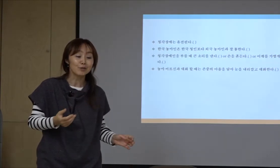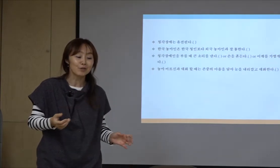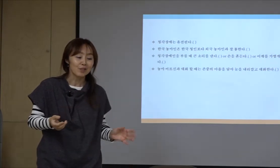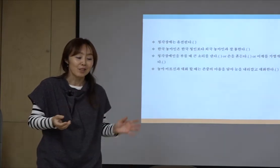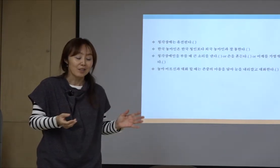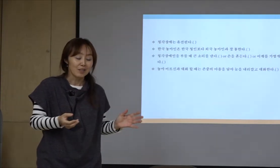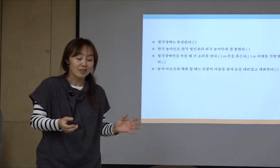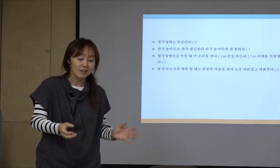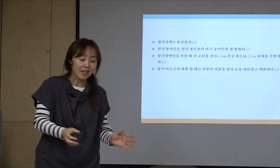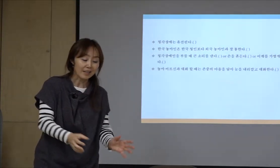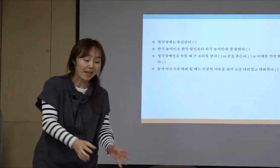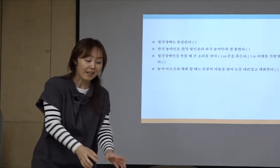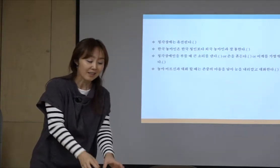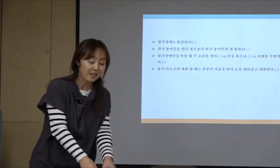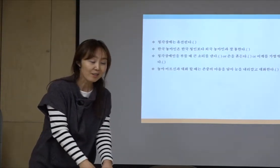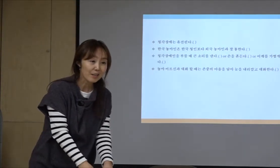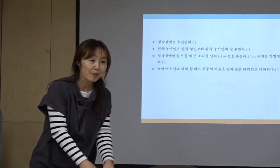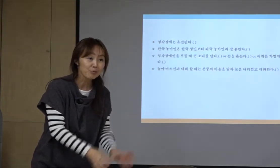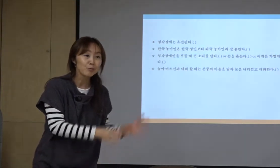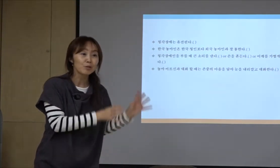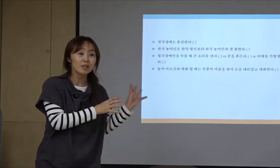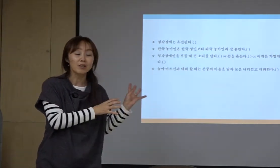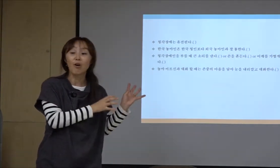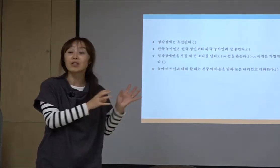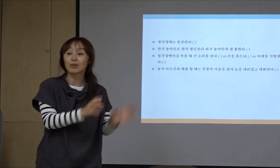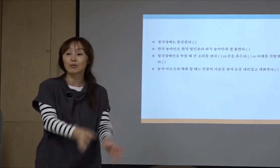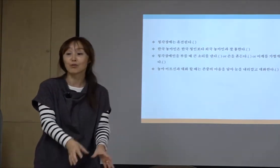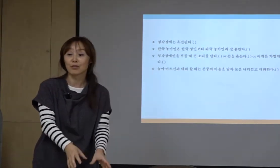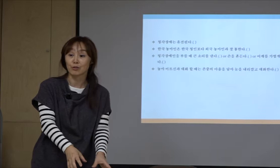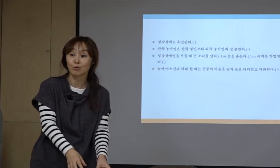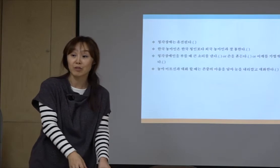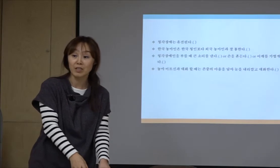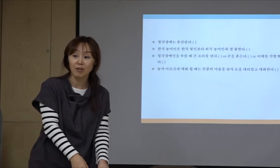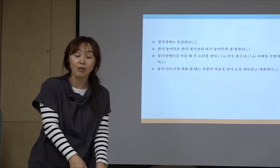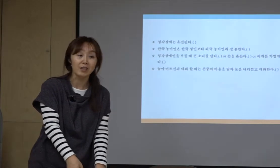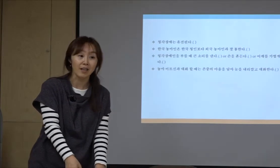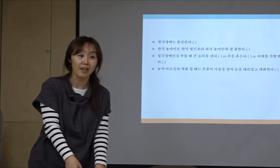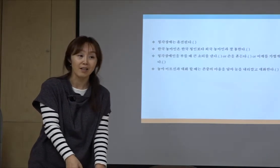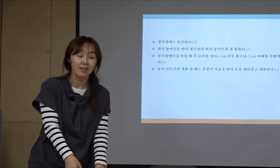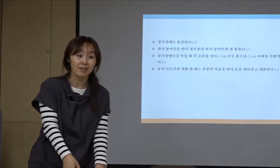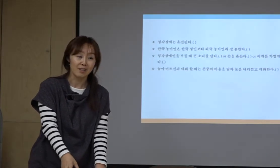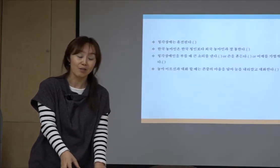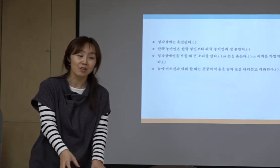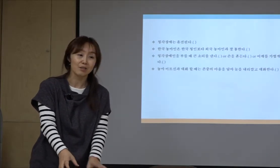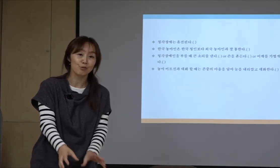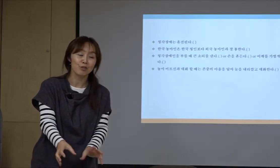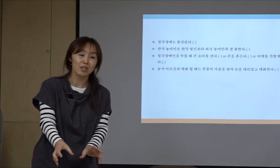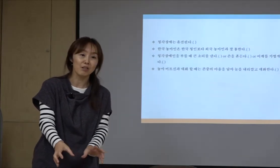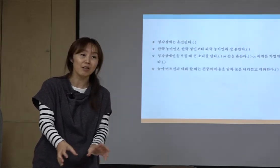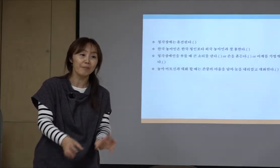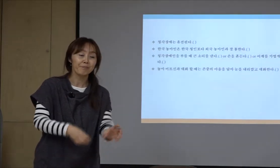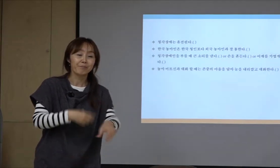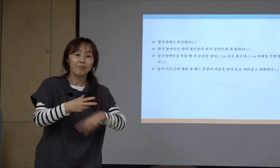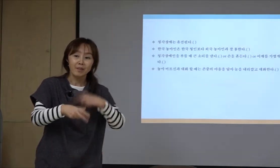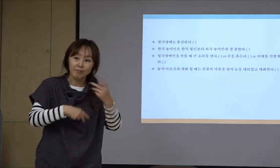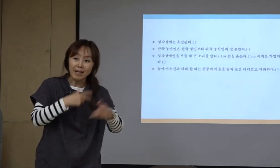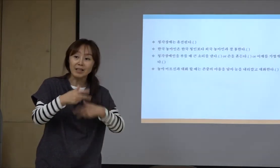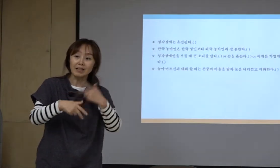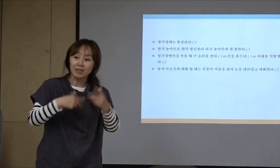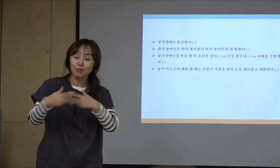대부분 장애 아이가 태어나면 부모들이 거의 다 수술을 시켜요. 어릴 때 수술을 시켜서 말 가르치고